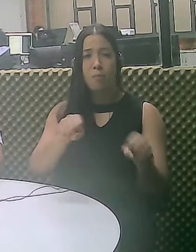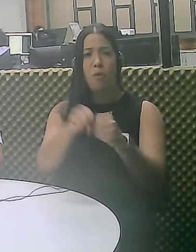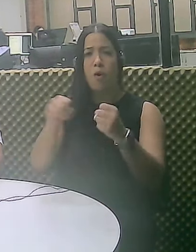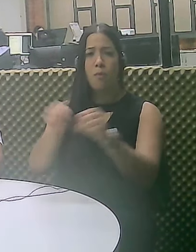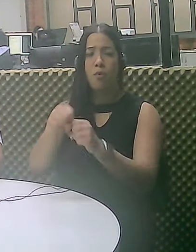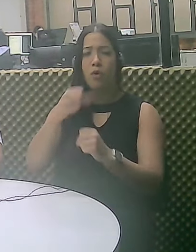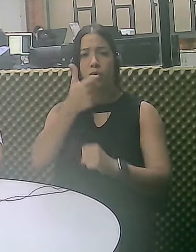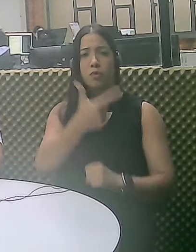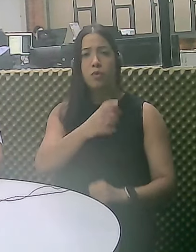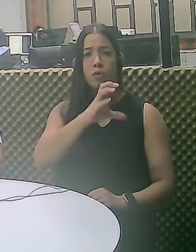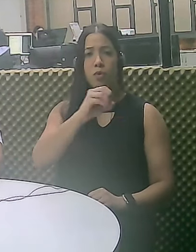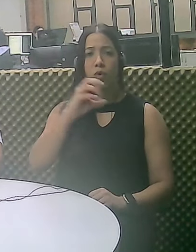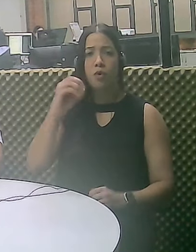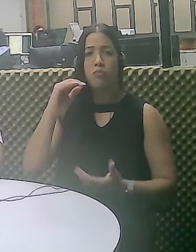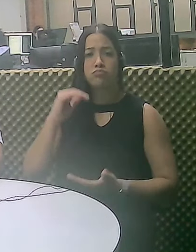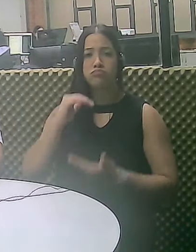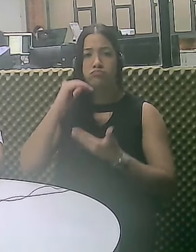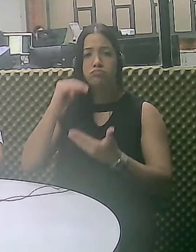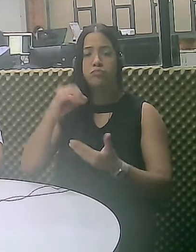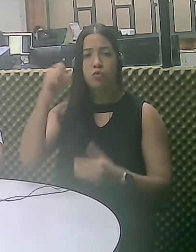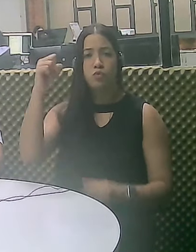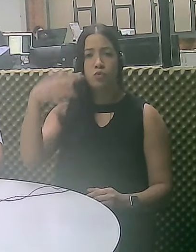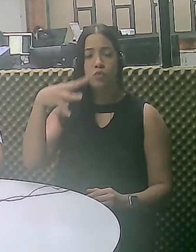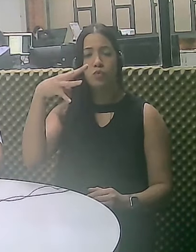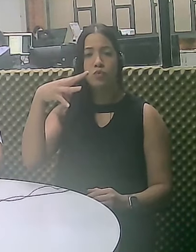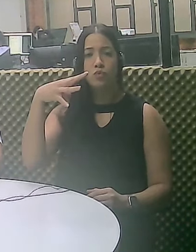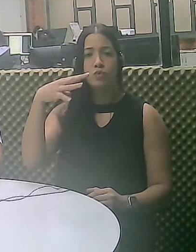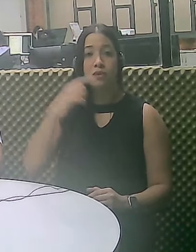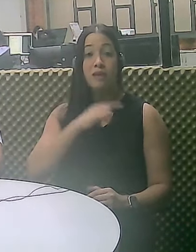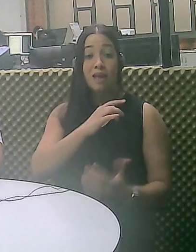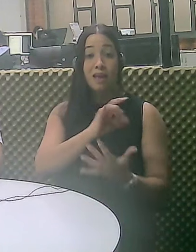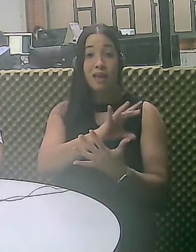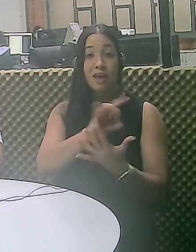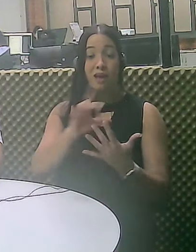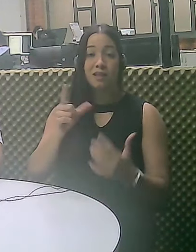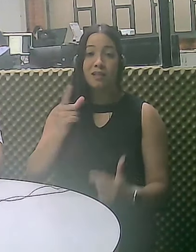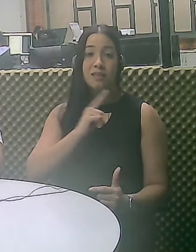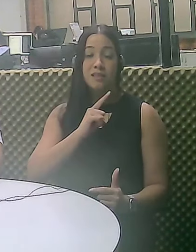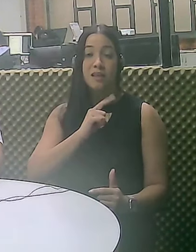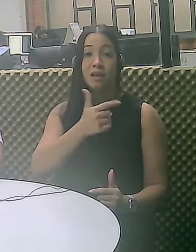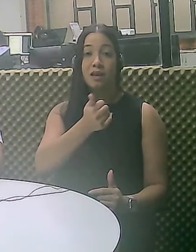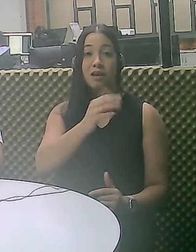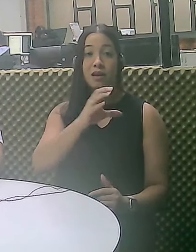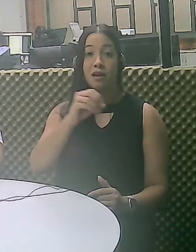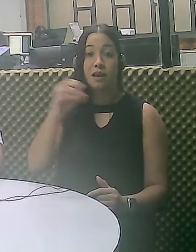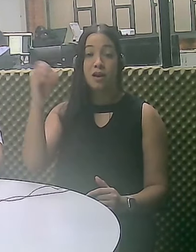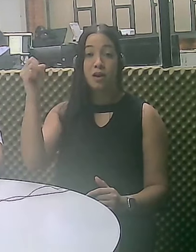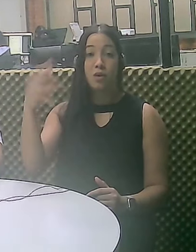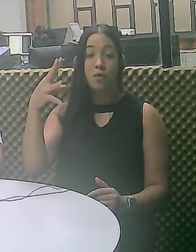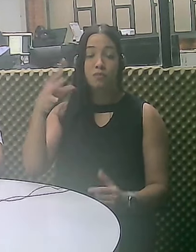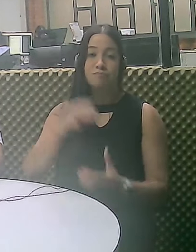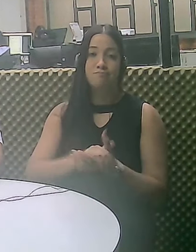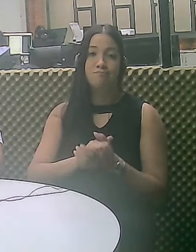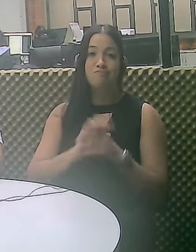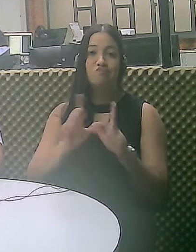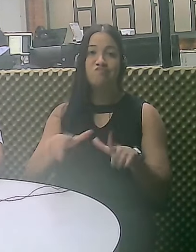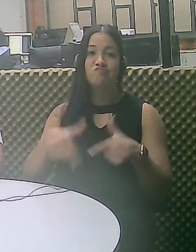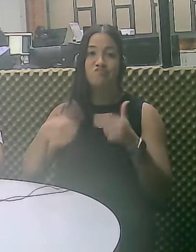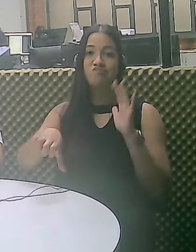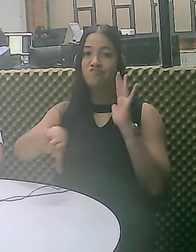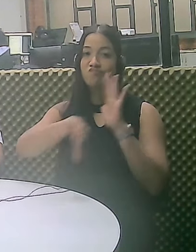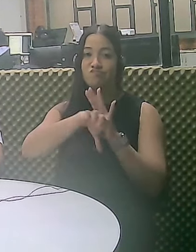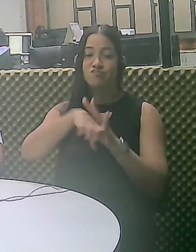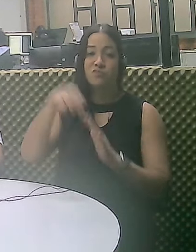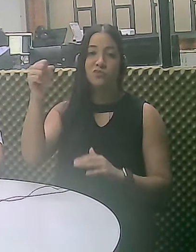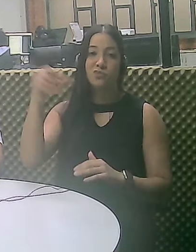danificados 200 conjuntos de microlâmpadas, sendo que cada conjunto conta com 100 lâmpadas. Devido à ação criminosa,